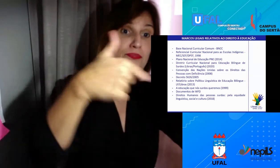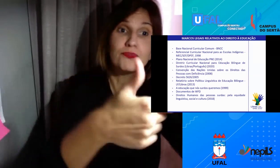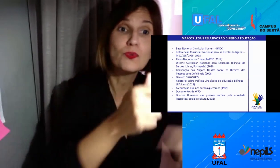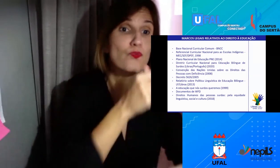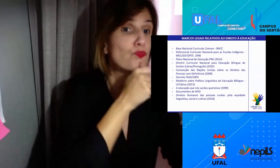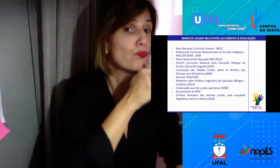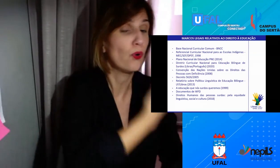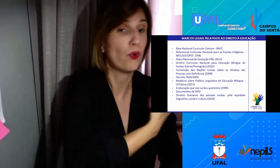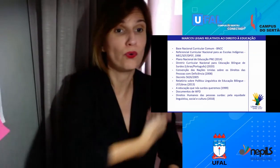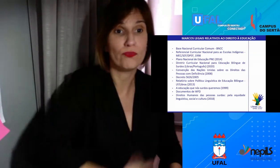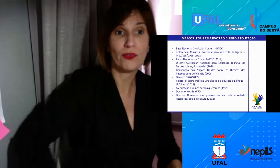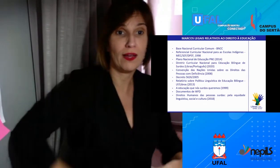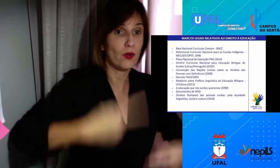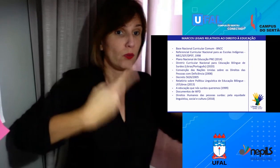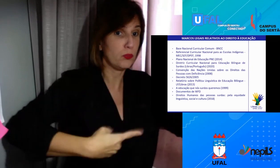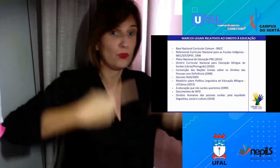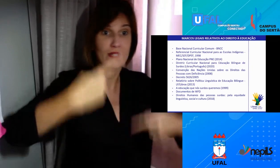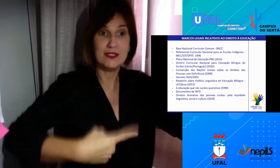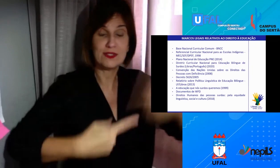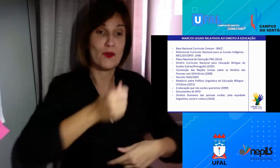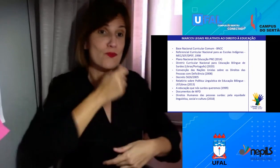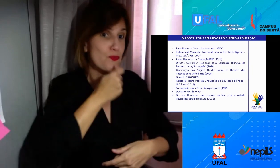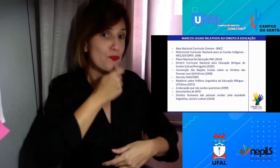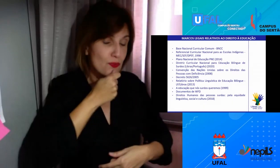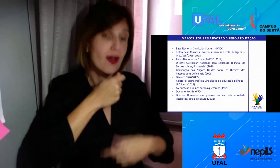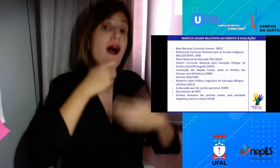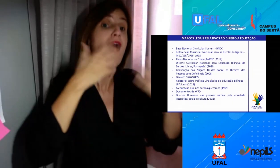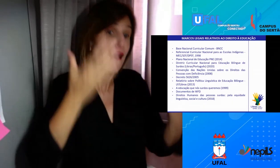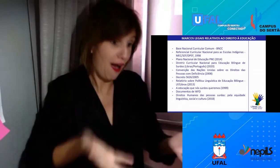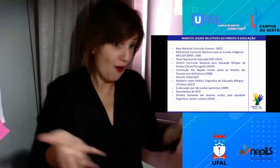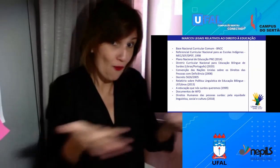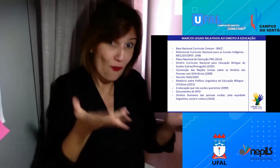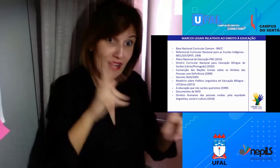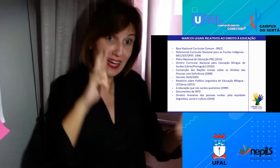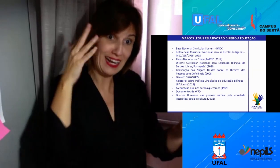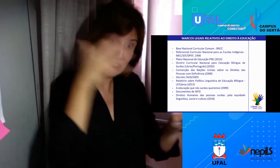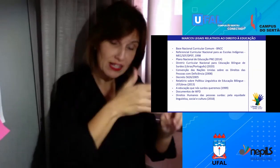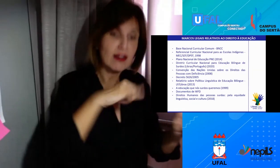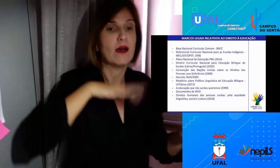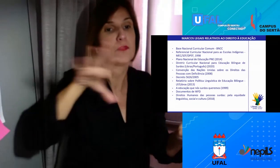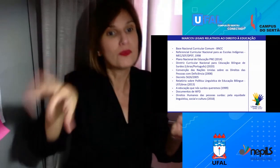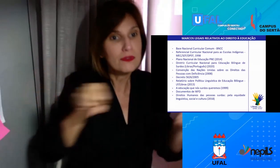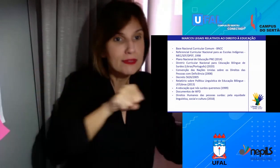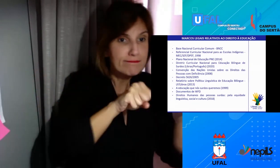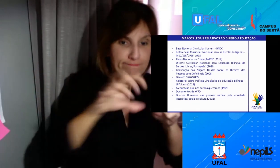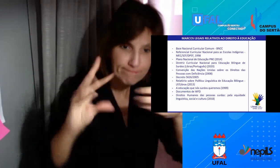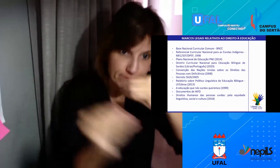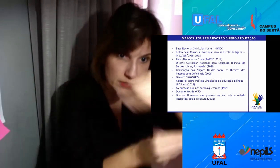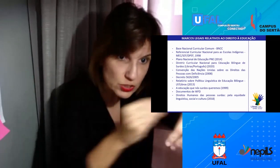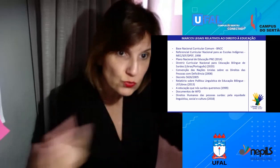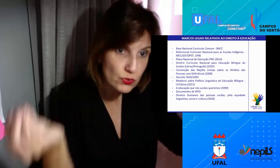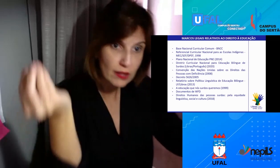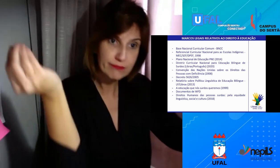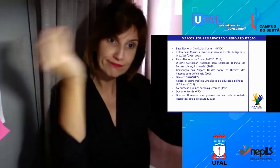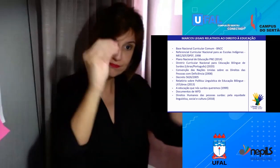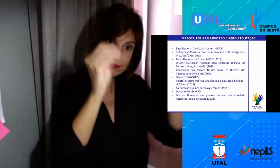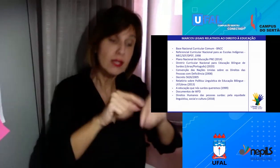a educação da estimulação precoce até ao mais alto